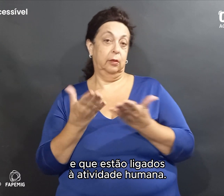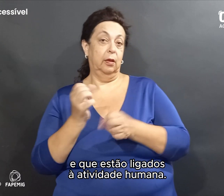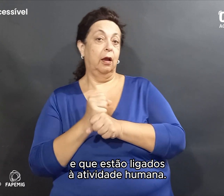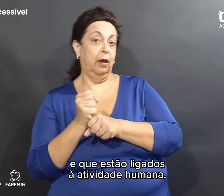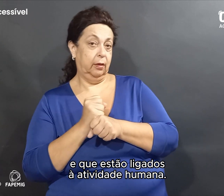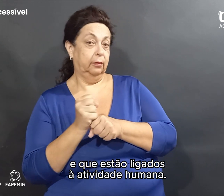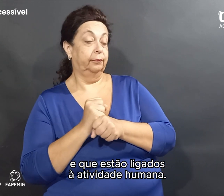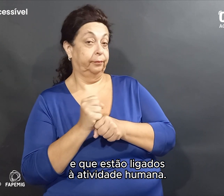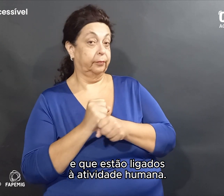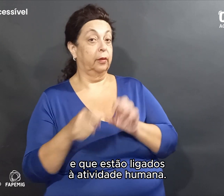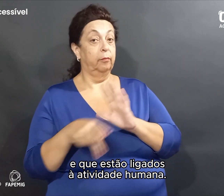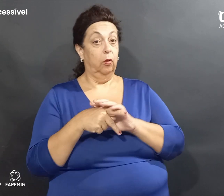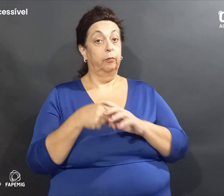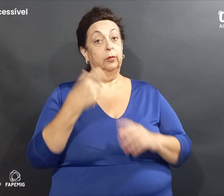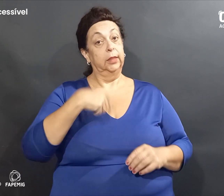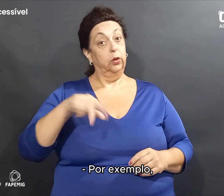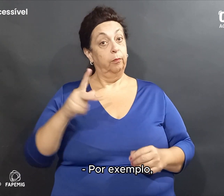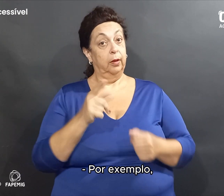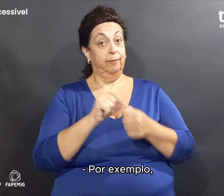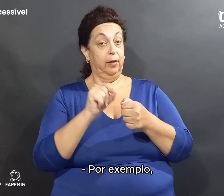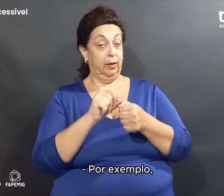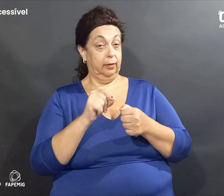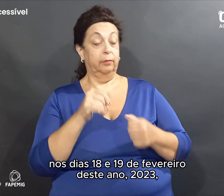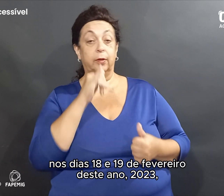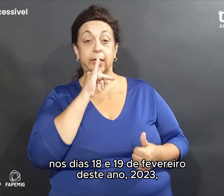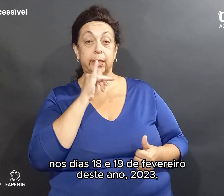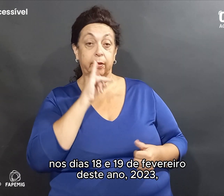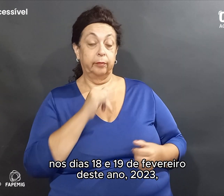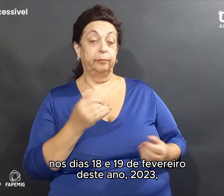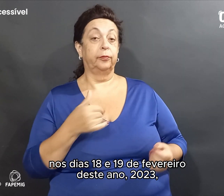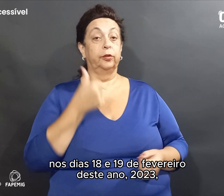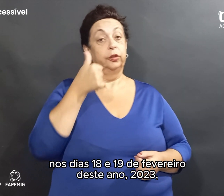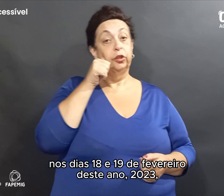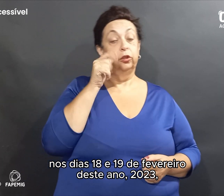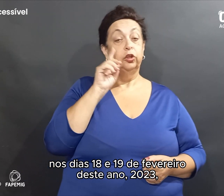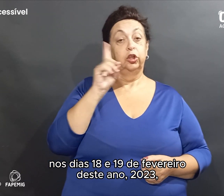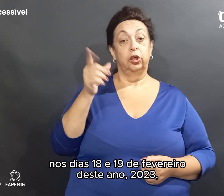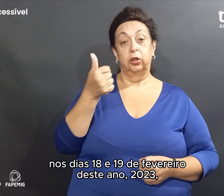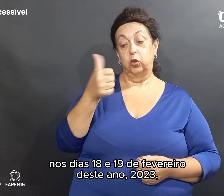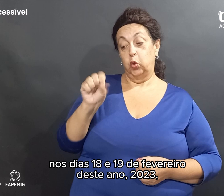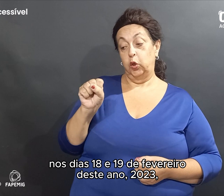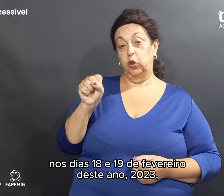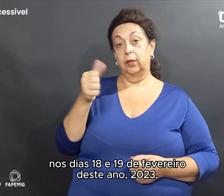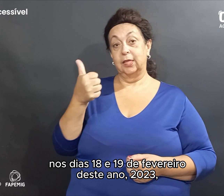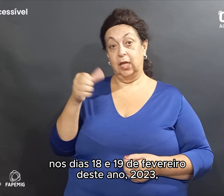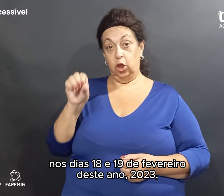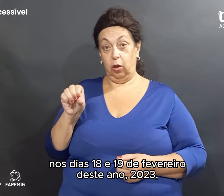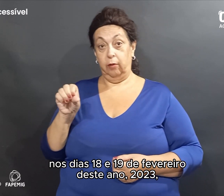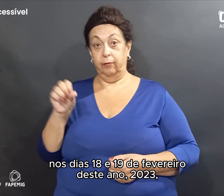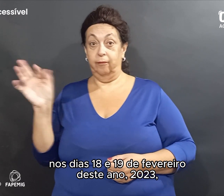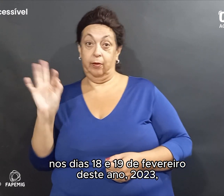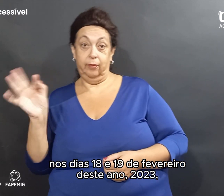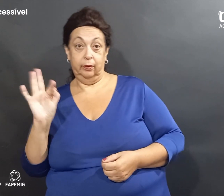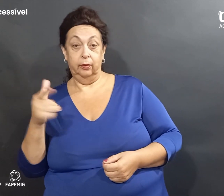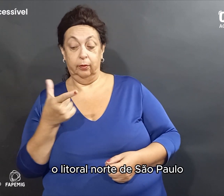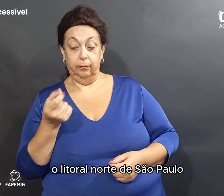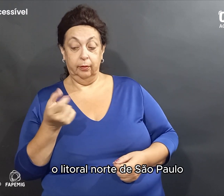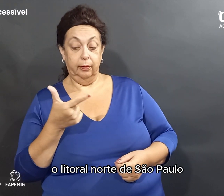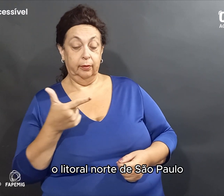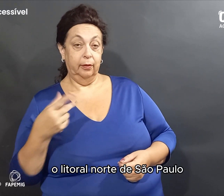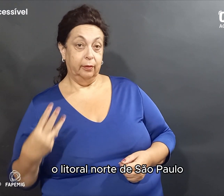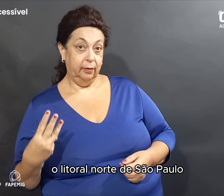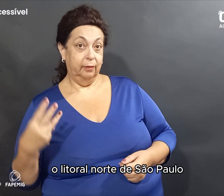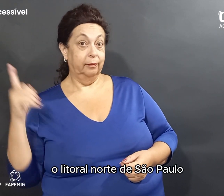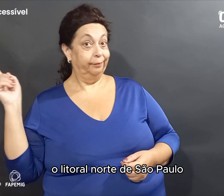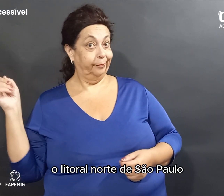e que estão ligados à atividade humana. Por exemplo, nos dias 18 e 19 de fevereiro deste ano, 2023, o